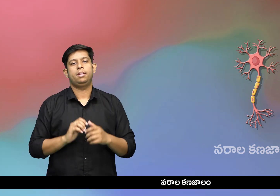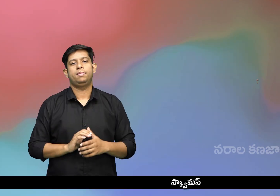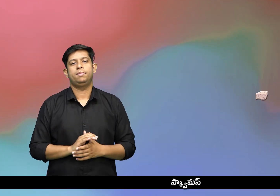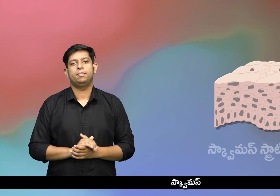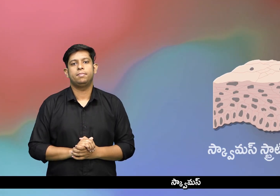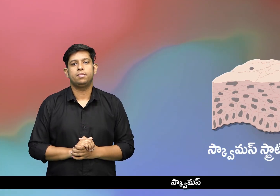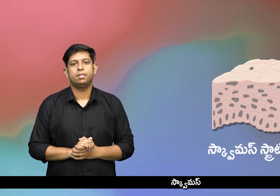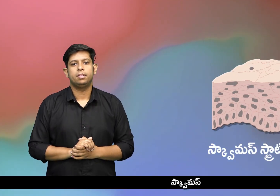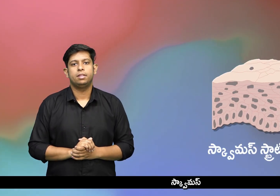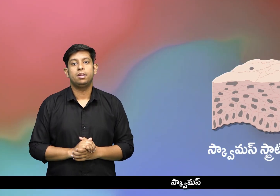స్క్వామస్,